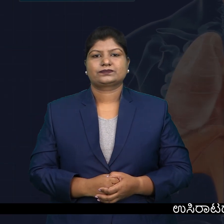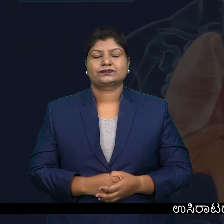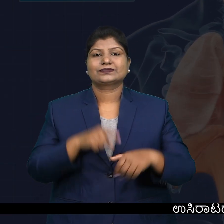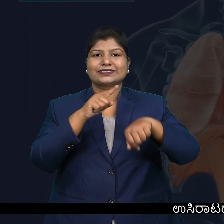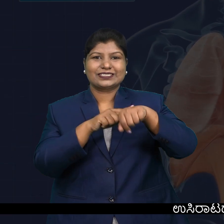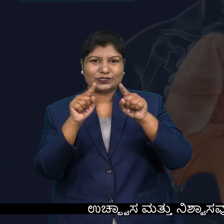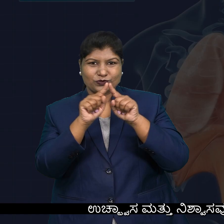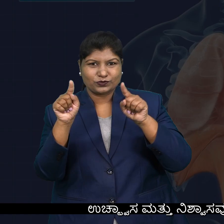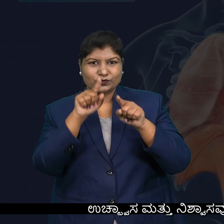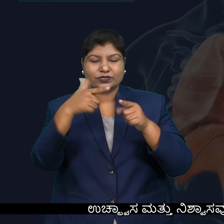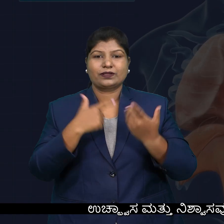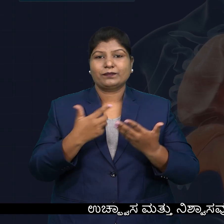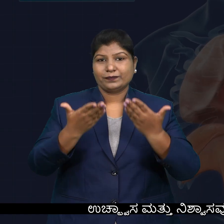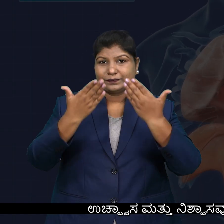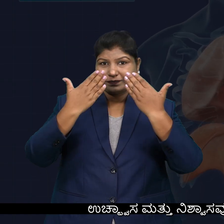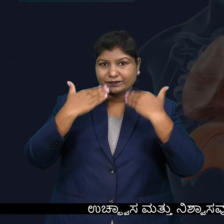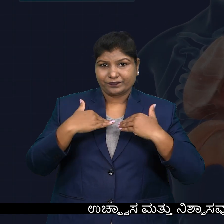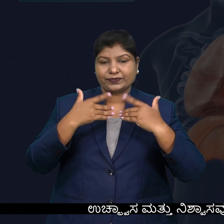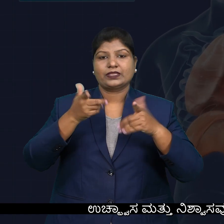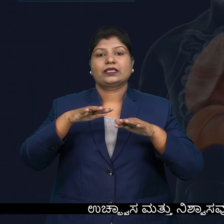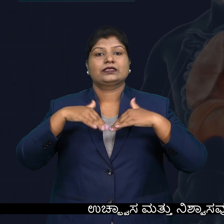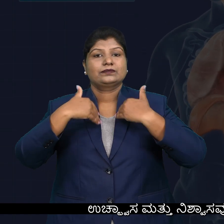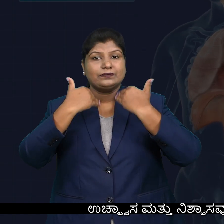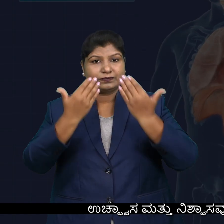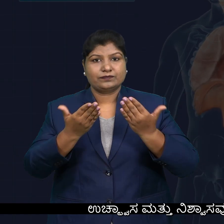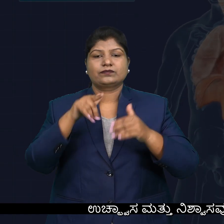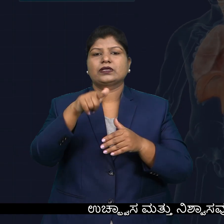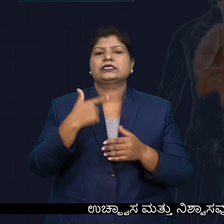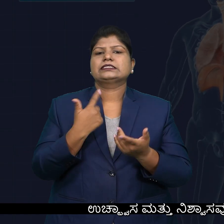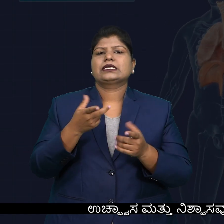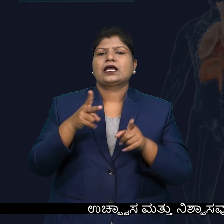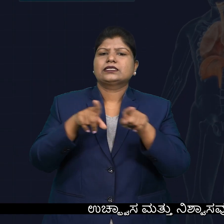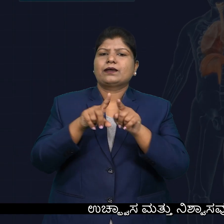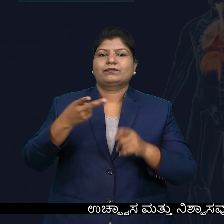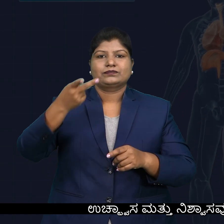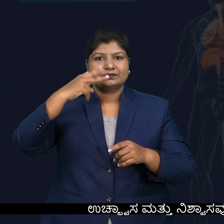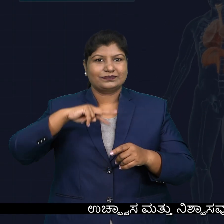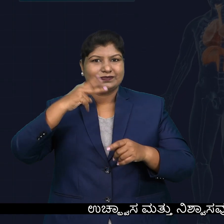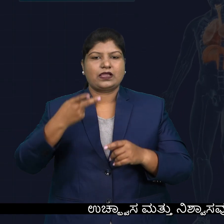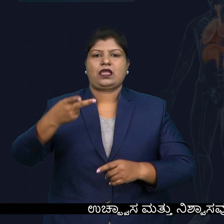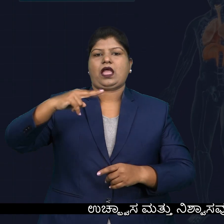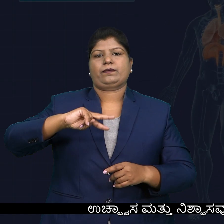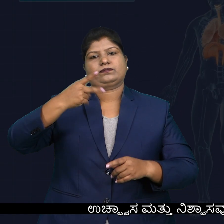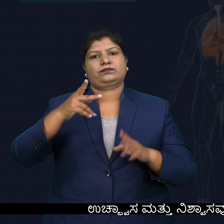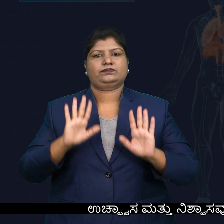ಉಸಿರಾಟದ ಸಮಯದಲ್ಲಿ ಉಚ್ಛ್ವಾಸ ಮತ್ತು ನಿಶ್ವಾಸವು ಪರ್ಯಾಯವಾಗಿ ನಡೆಯುತ್ತದೆ.